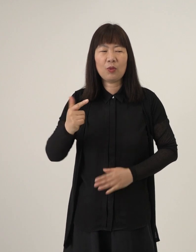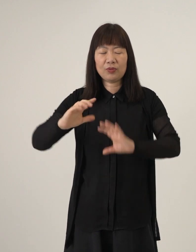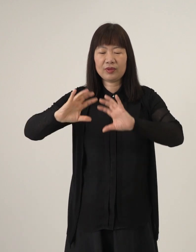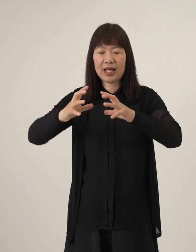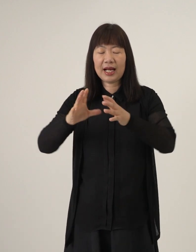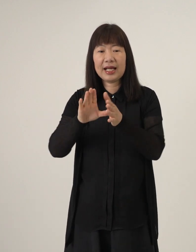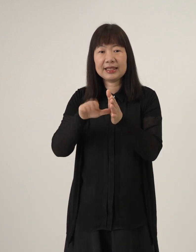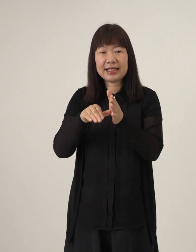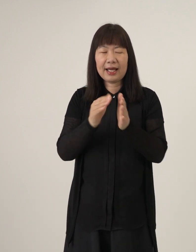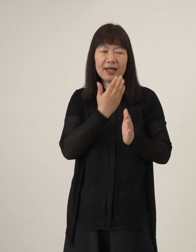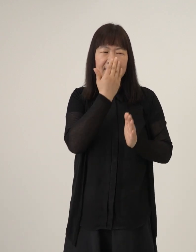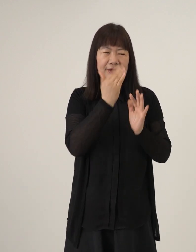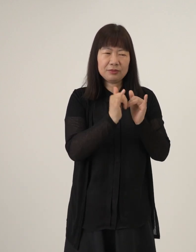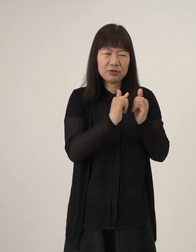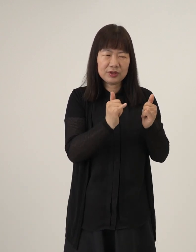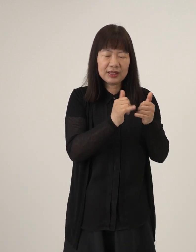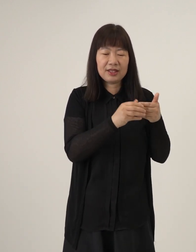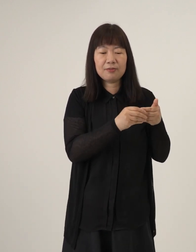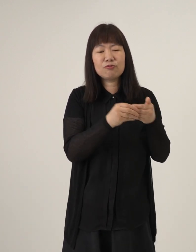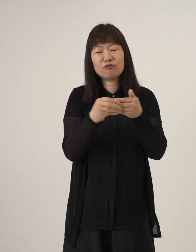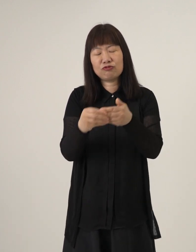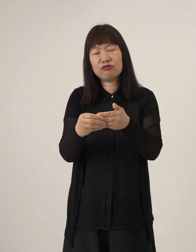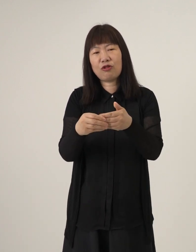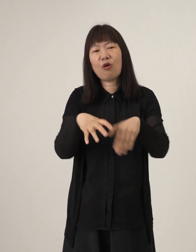시대에 히브리인들은 끌려갔어요.